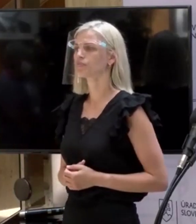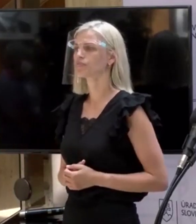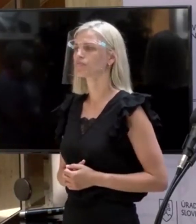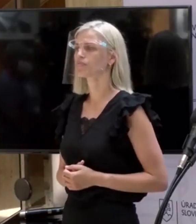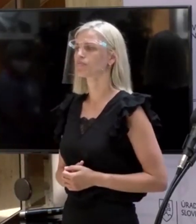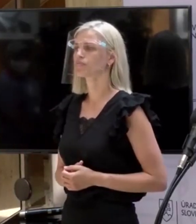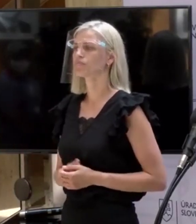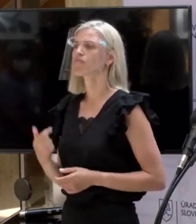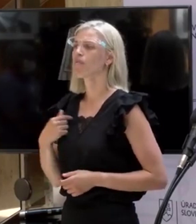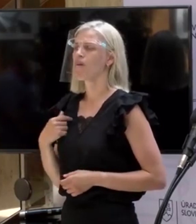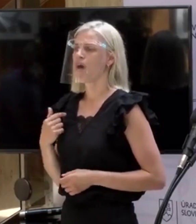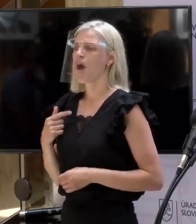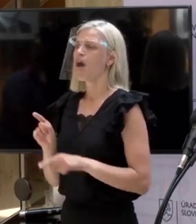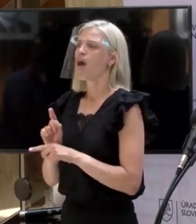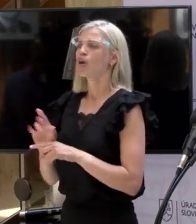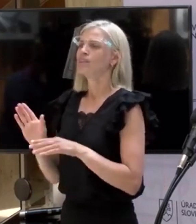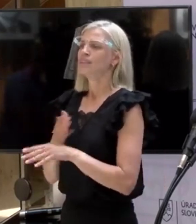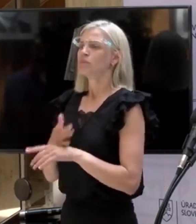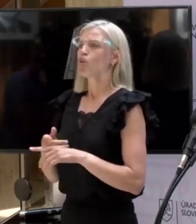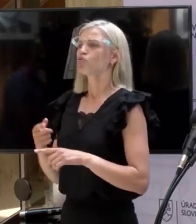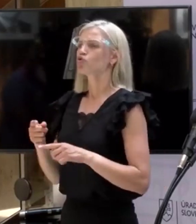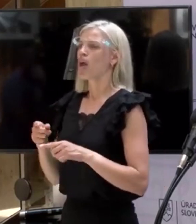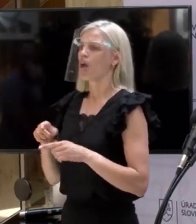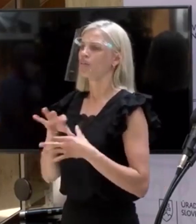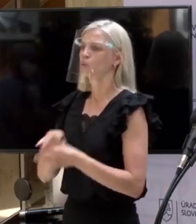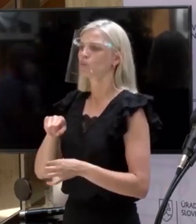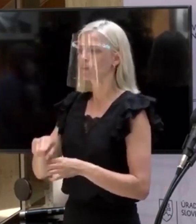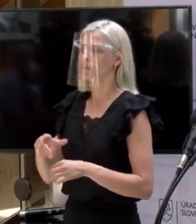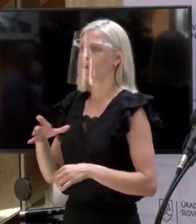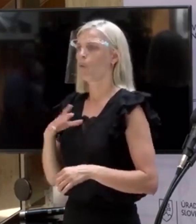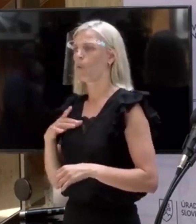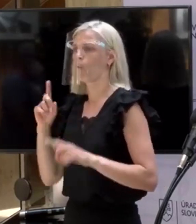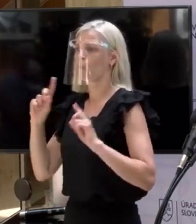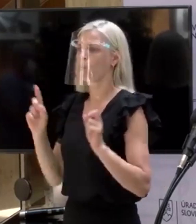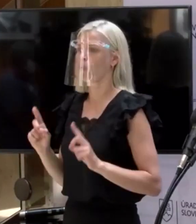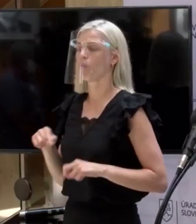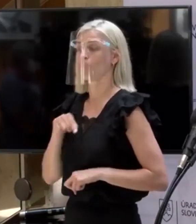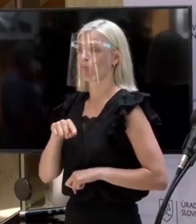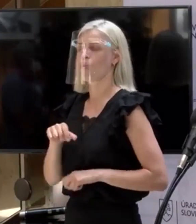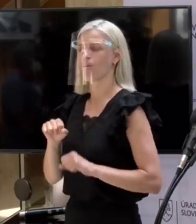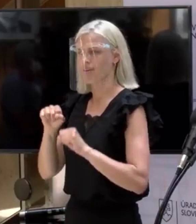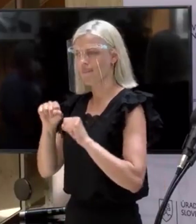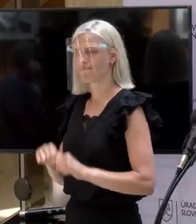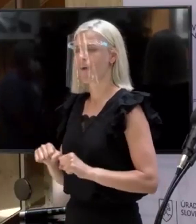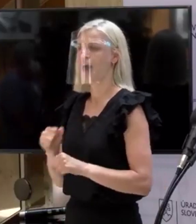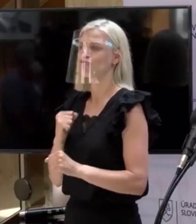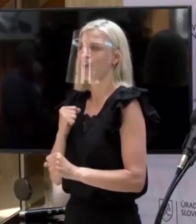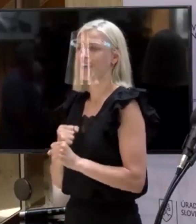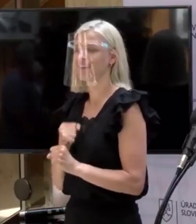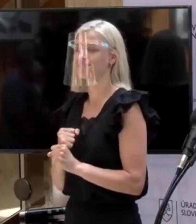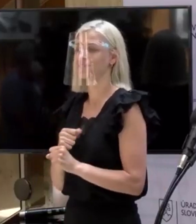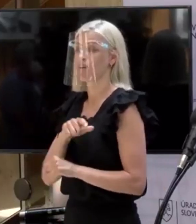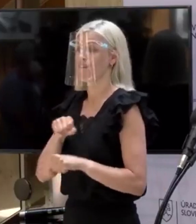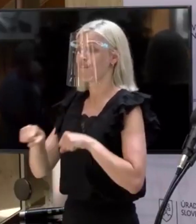Ja by som okolo toho nešírila žiadne fámy. Myslím si, že je to vážne gesto a vláda